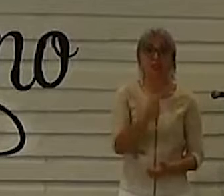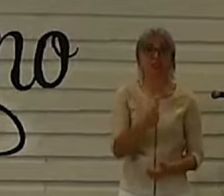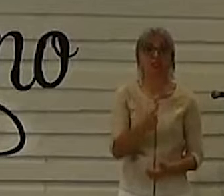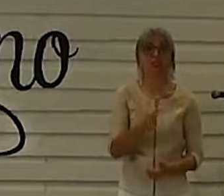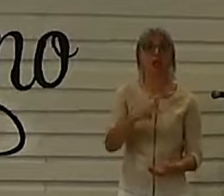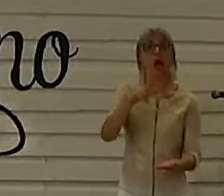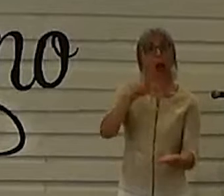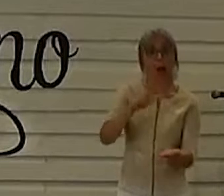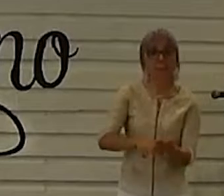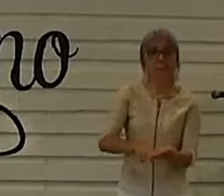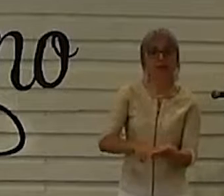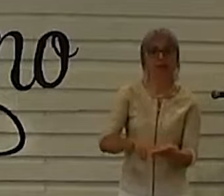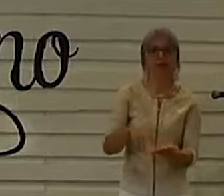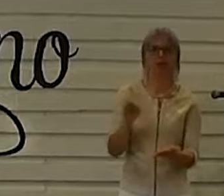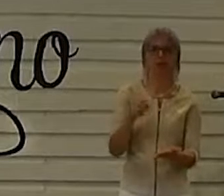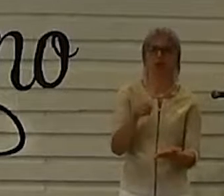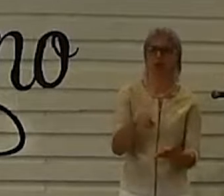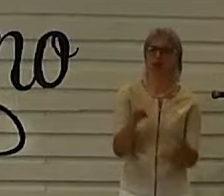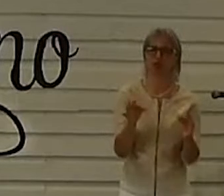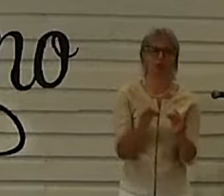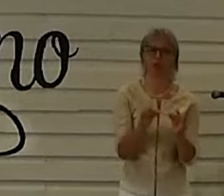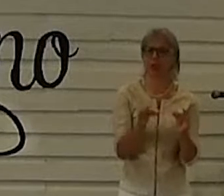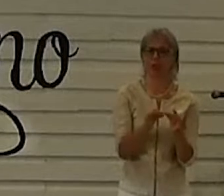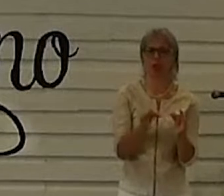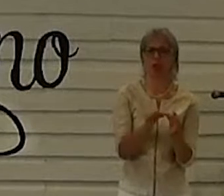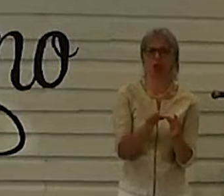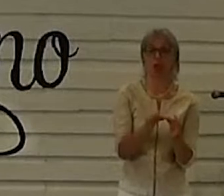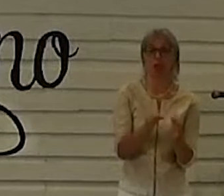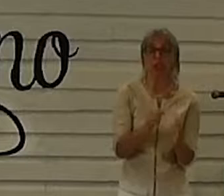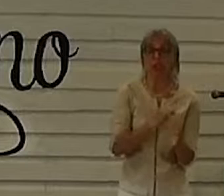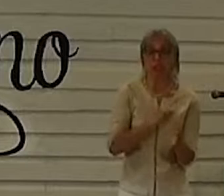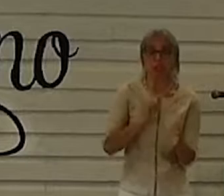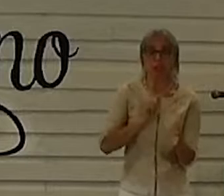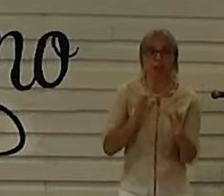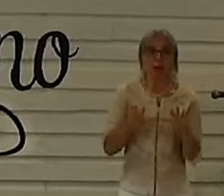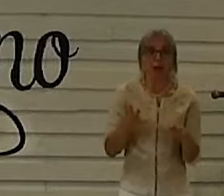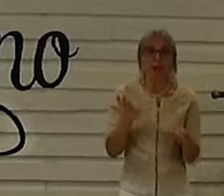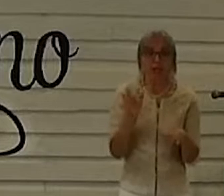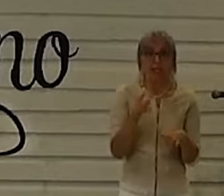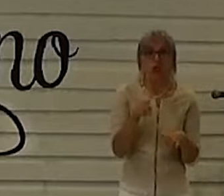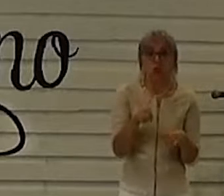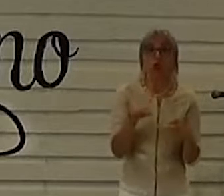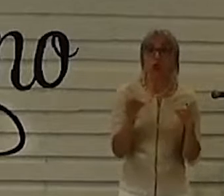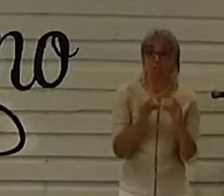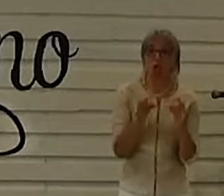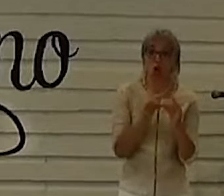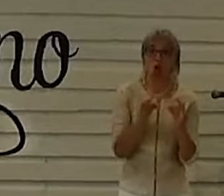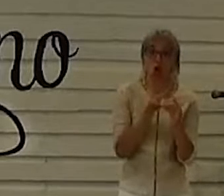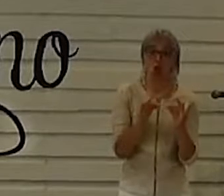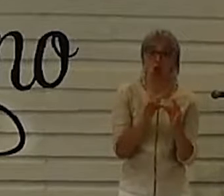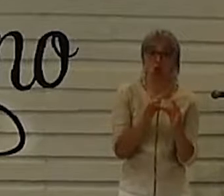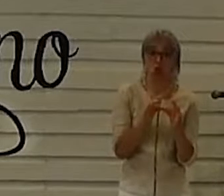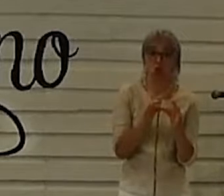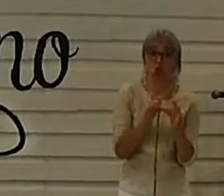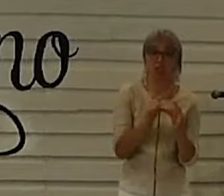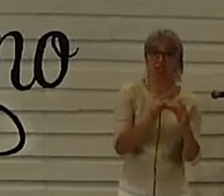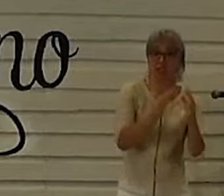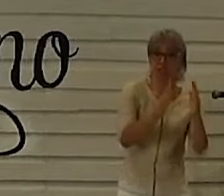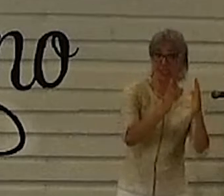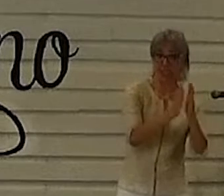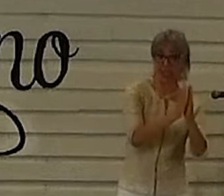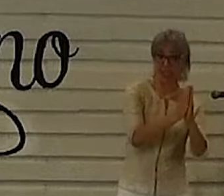Allora, se non sei d'accordo, va bene così. Ma se sei d'accordo a questa espressione, a